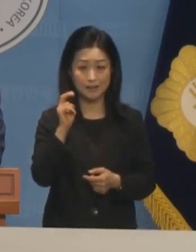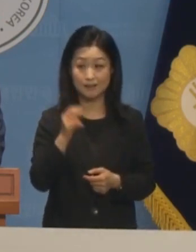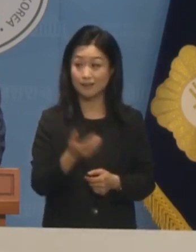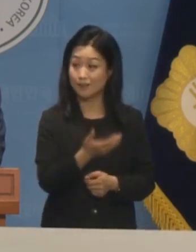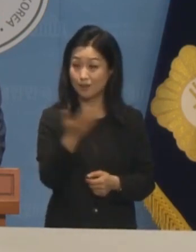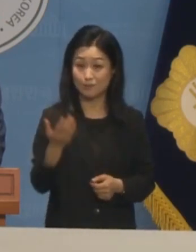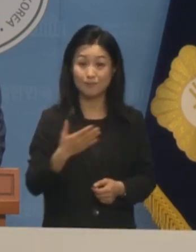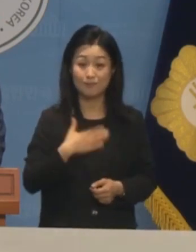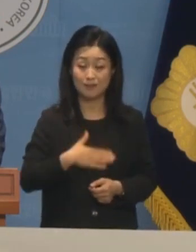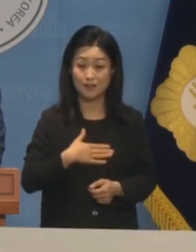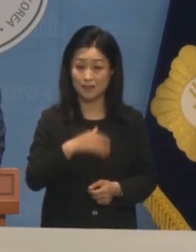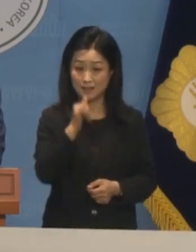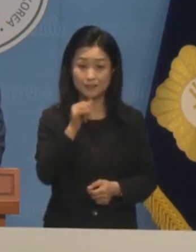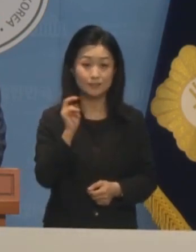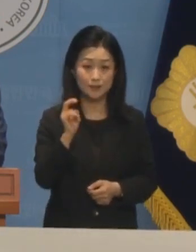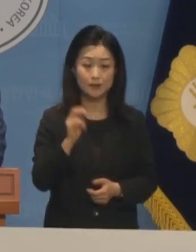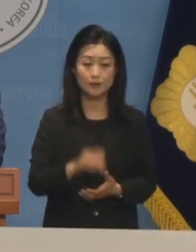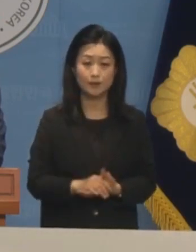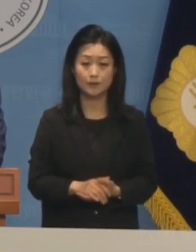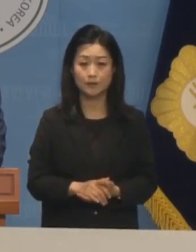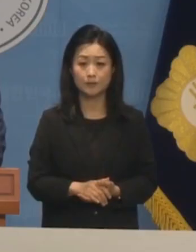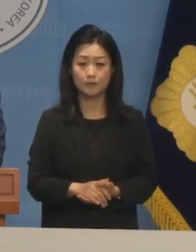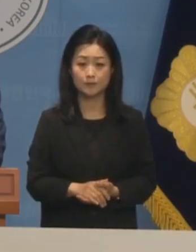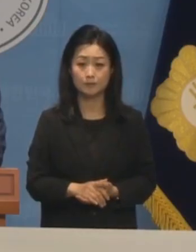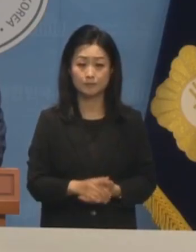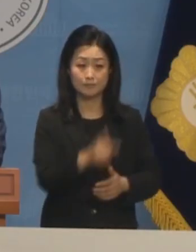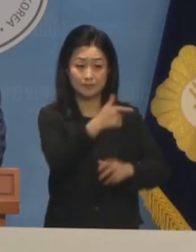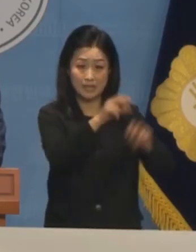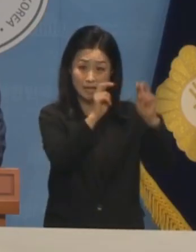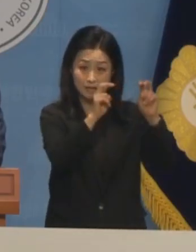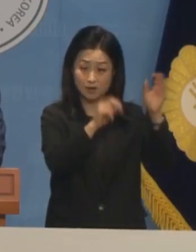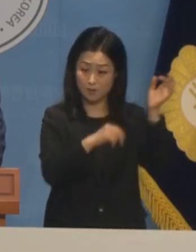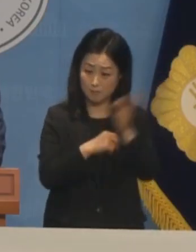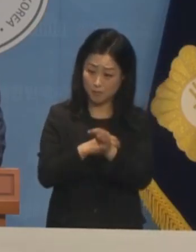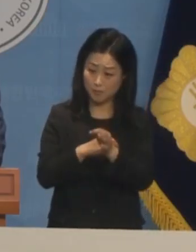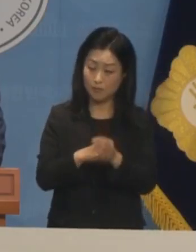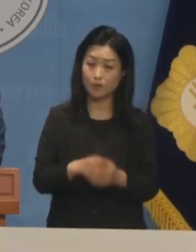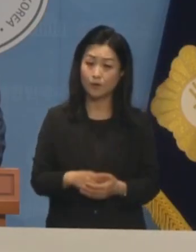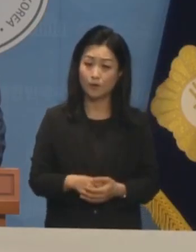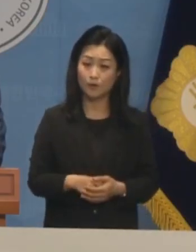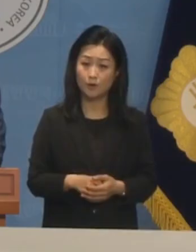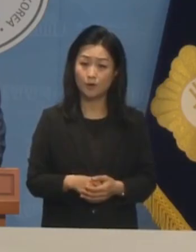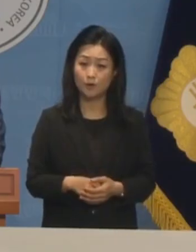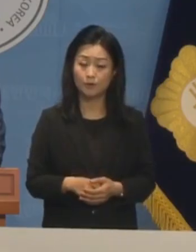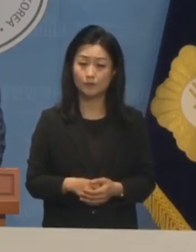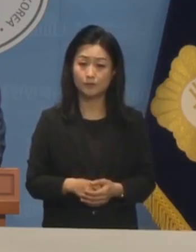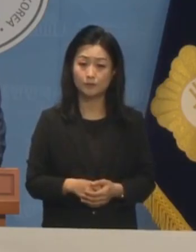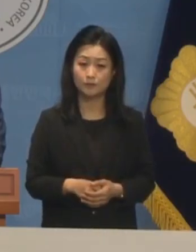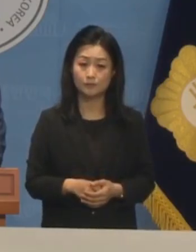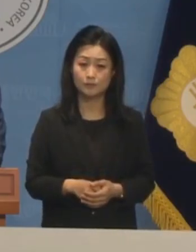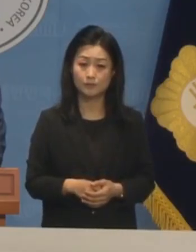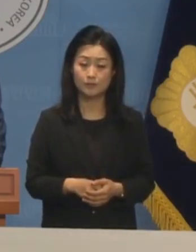판결들을 바탕으로 한 일견 대기업 입장에서 보는 합리적인 판단을